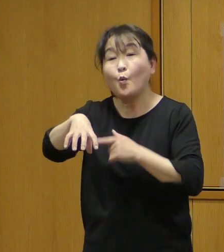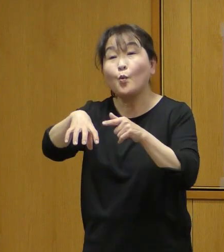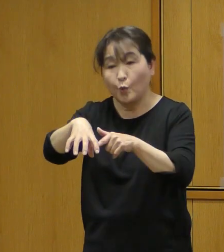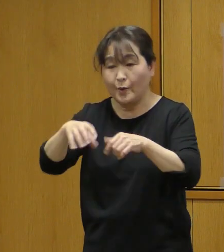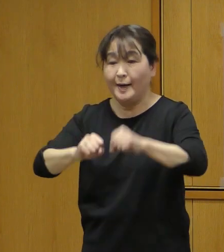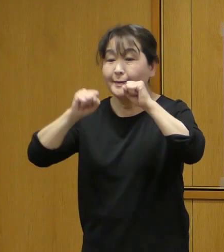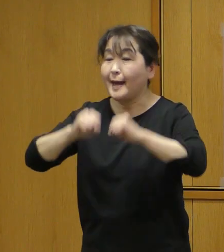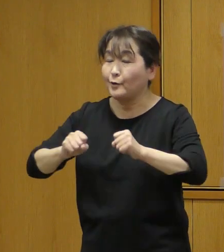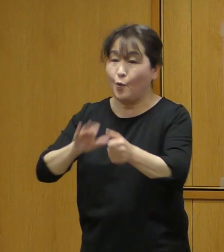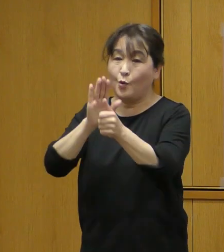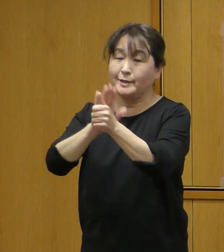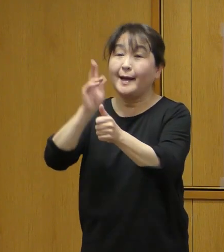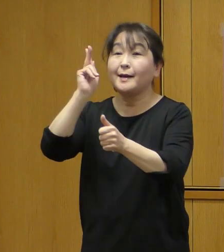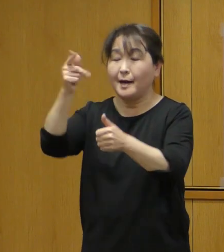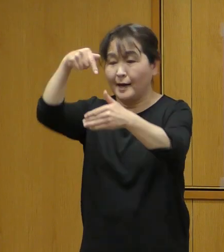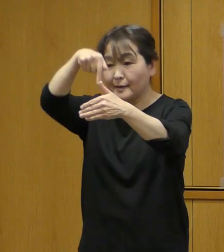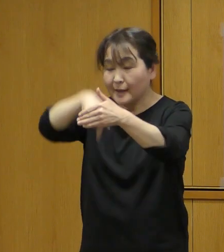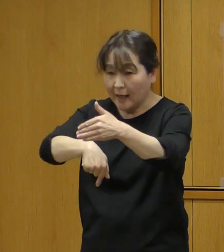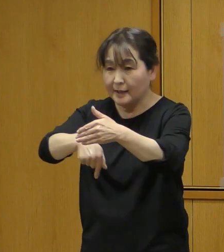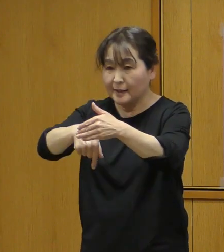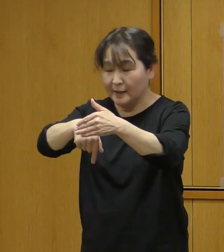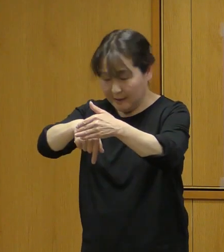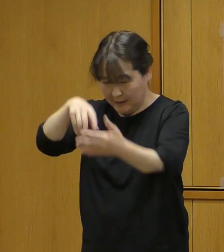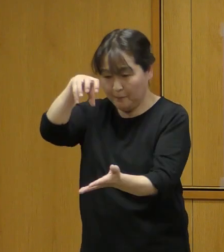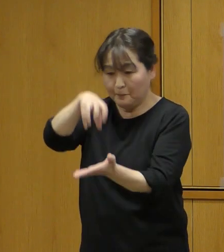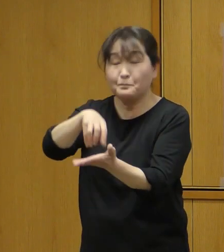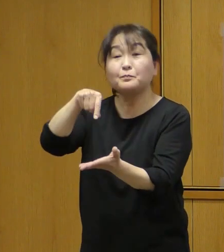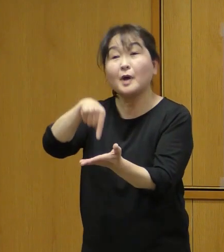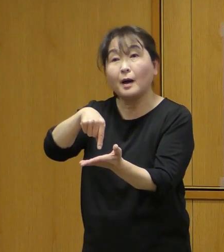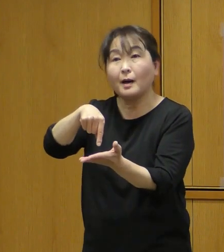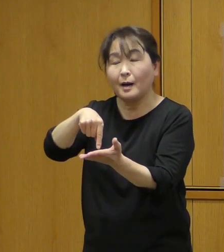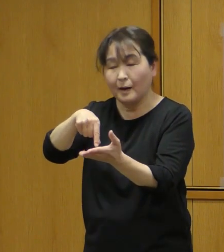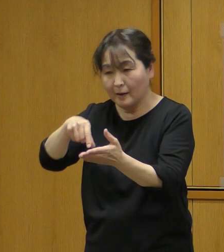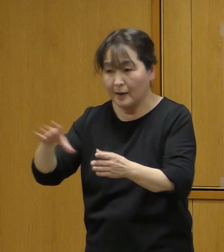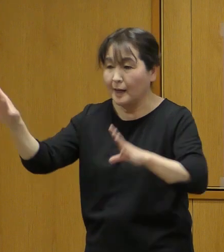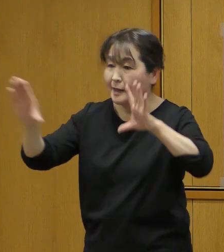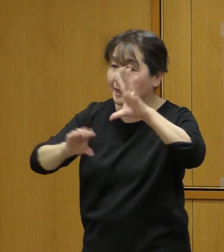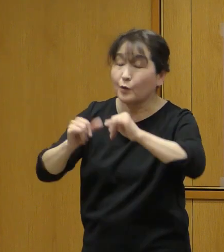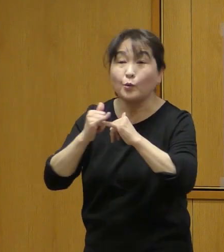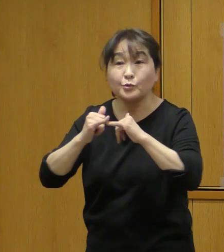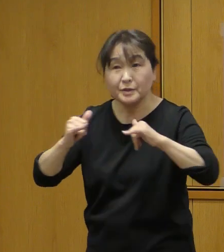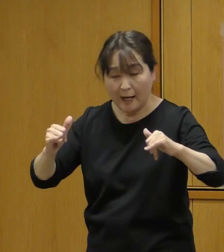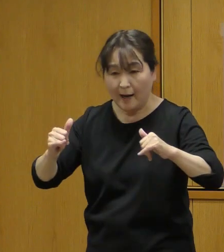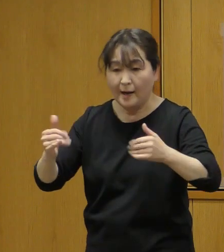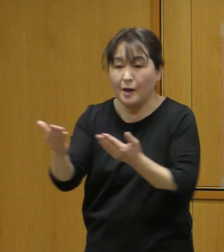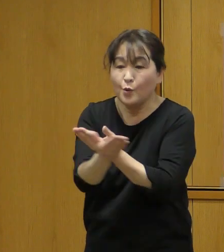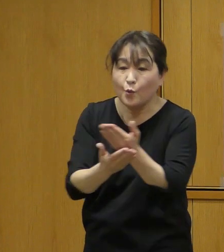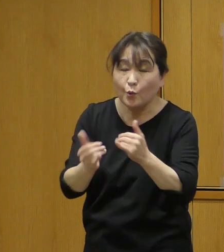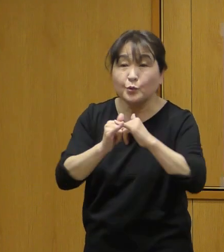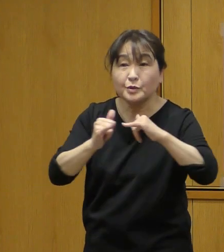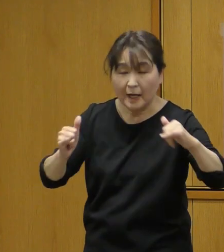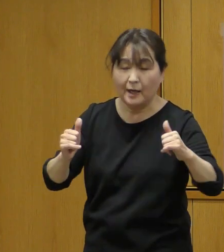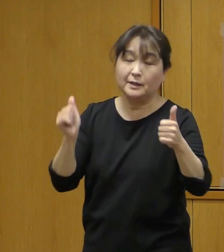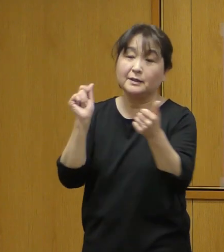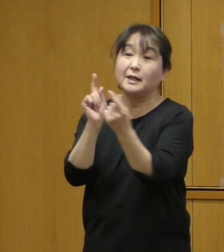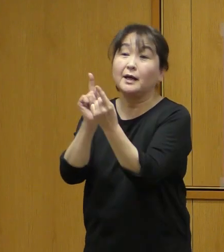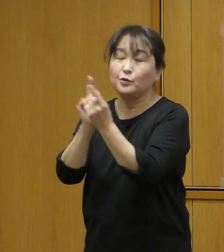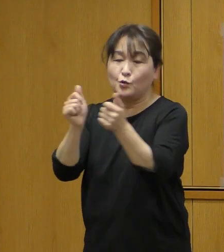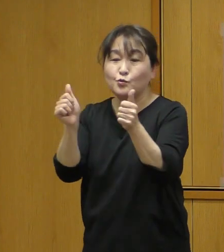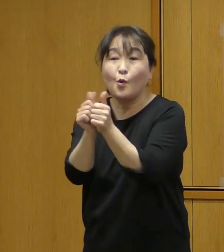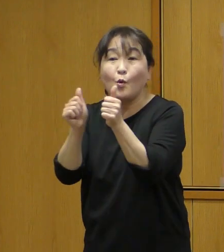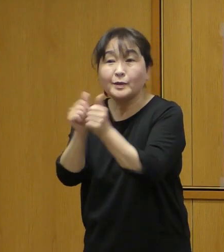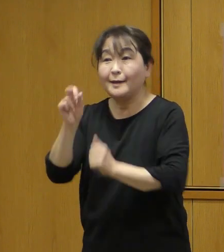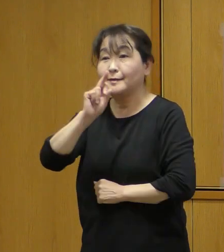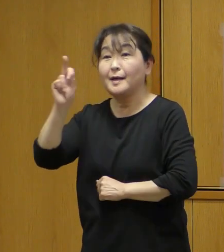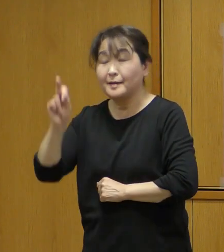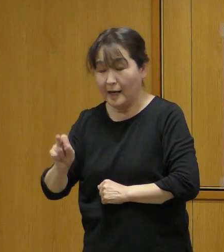健康支援課内に設置をいたしておりました帰国者接触者相談センターの機能